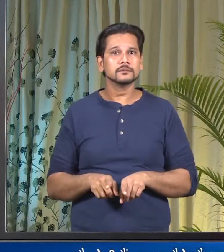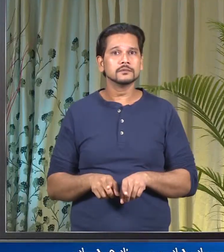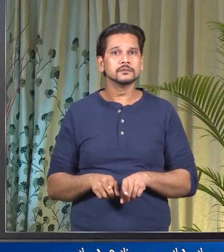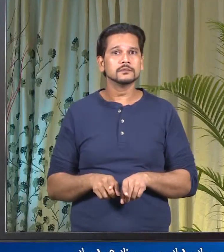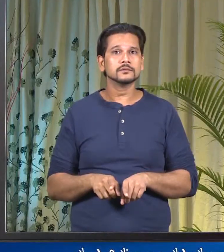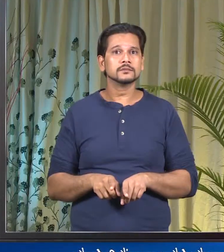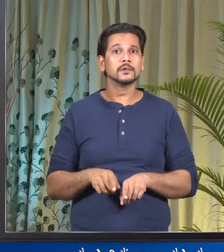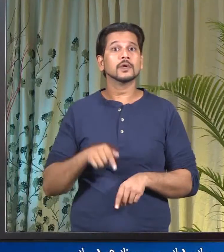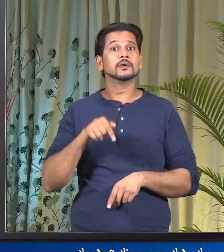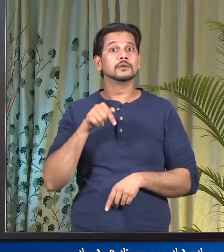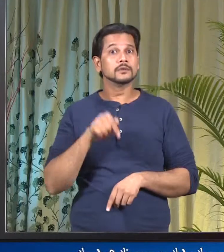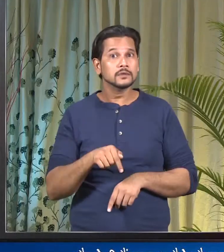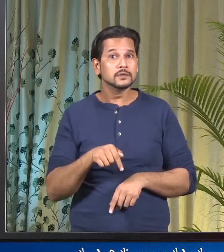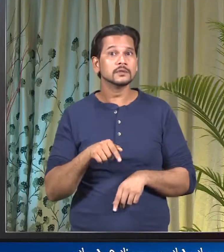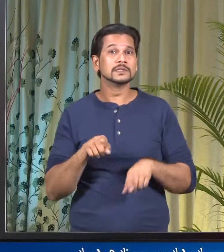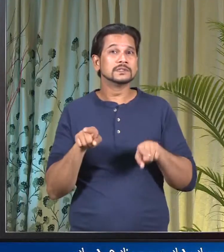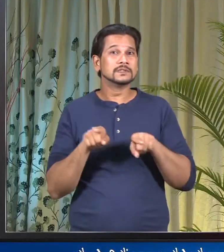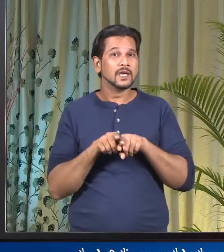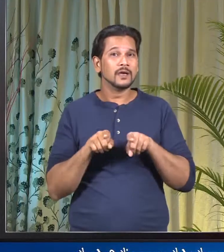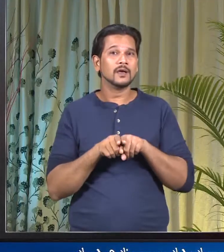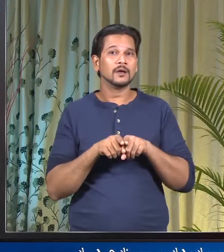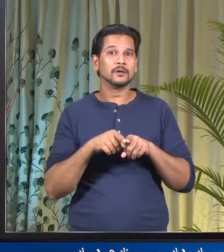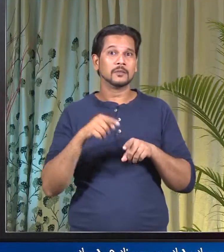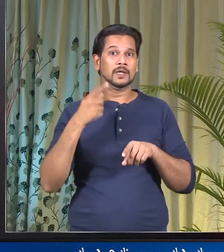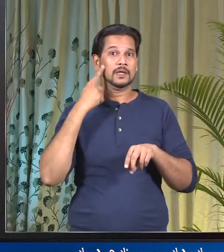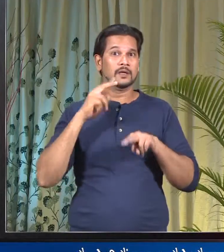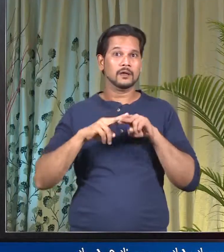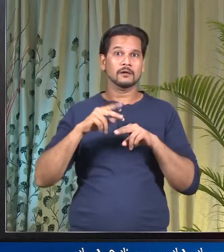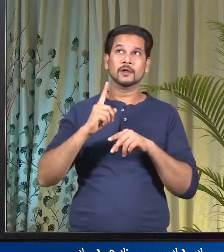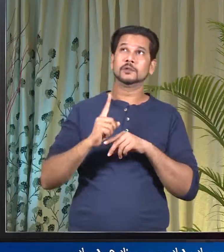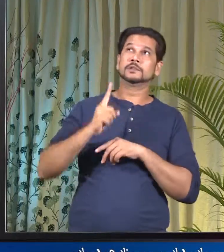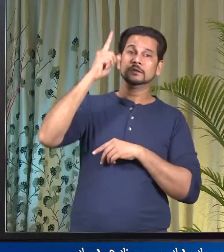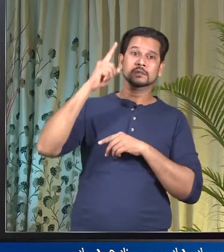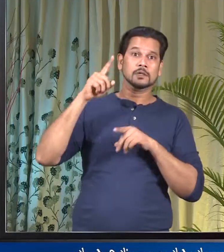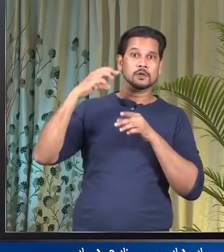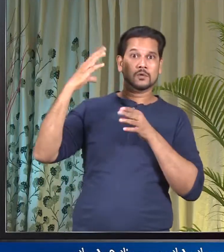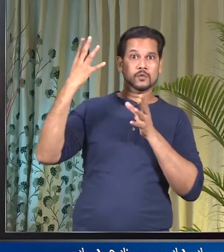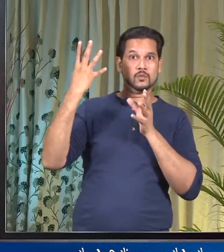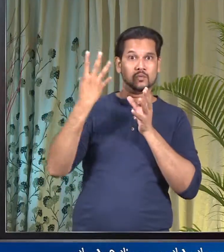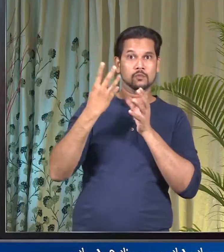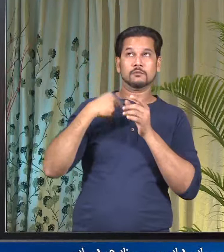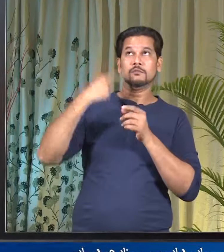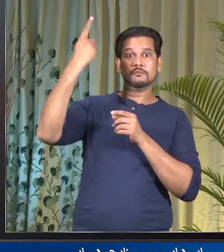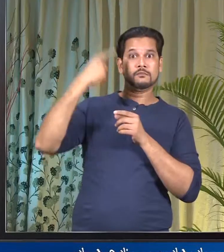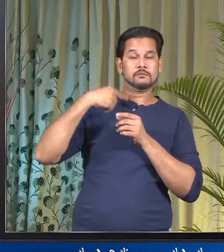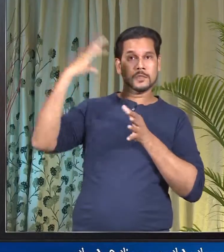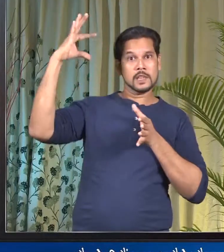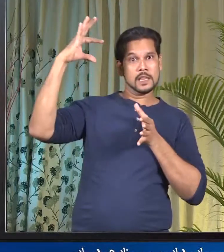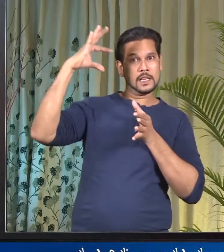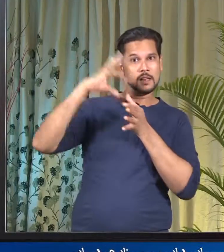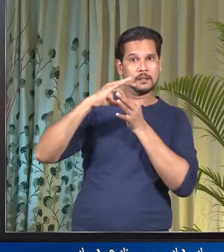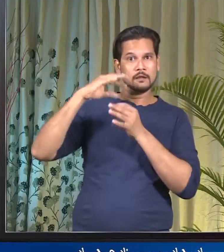और इस तरह से फ्रीक्वंसी मैच होने लग जाए सुप्रीम के साथ तो कैसा लगेगा?